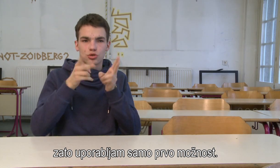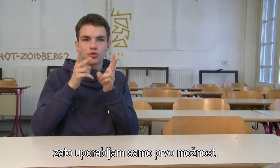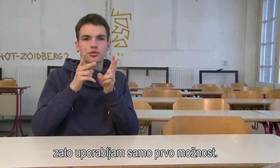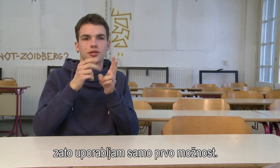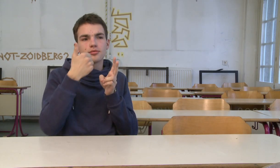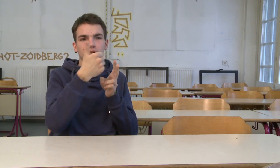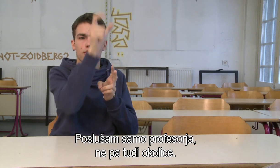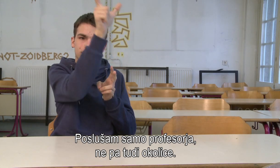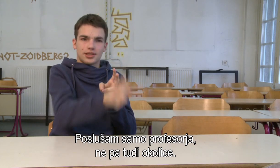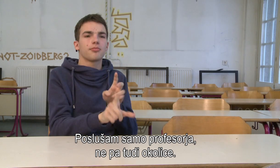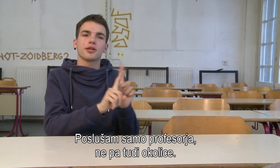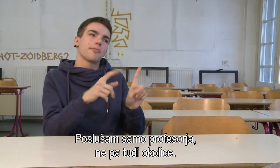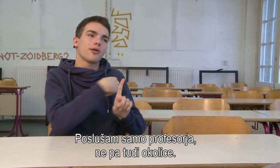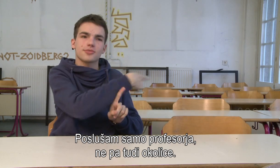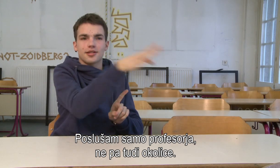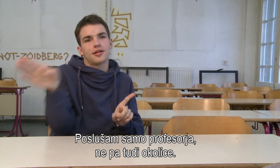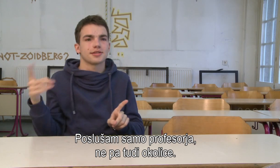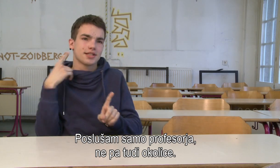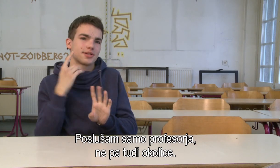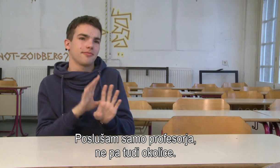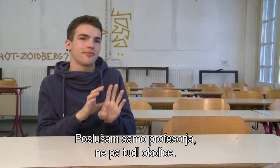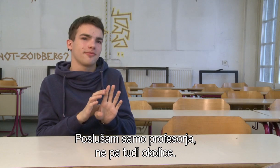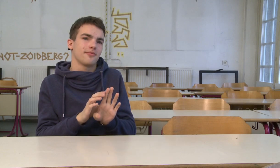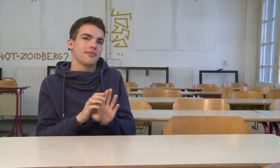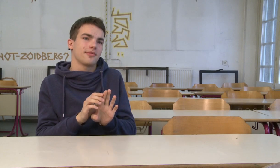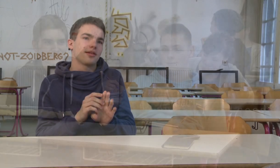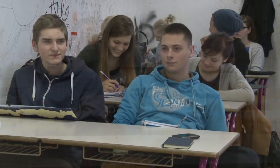prva možnost, samo oseba, ne pa vseh slišim.